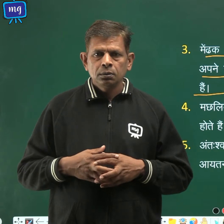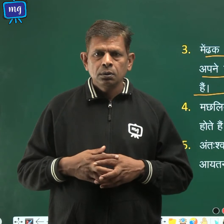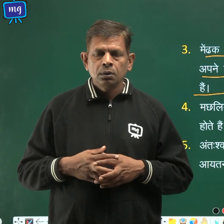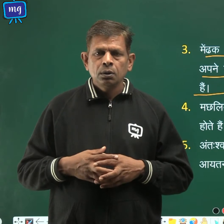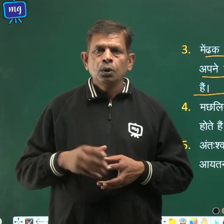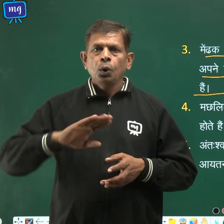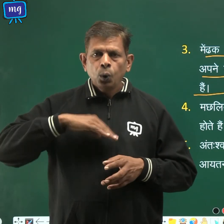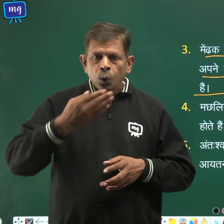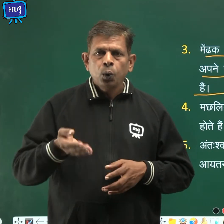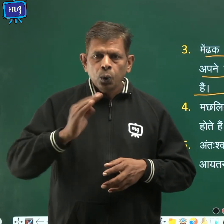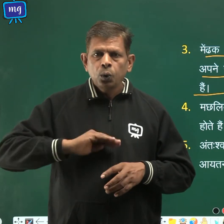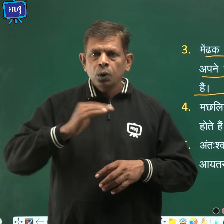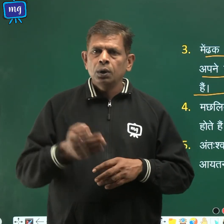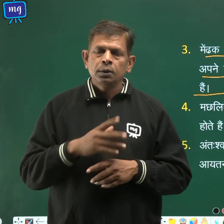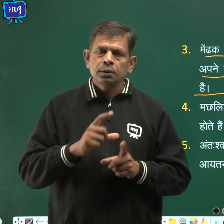श्वसन करते हैं,